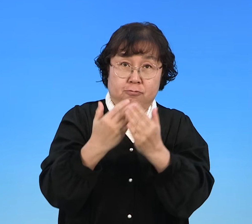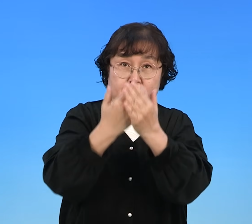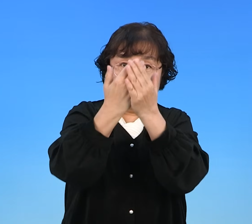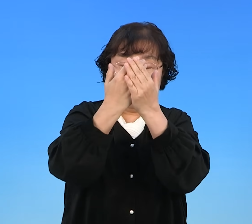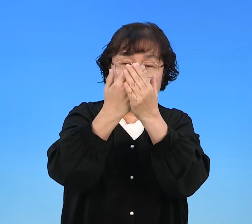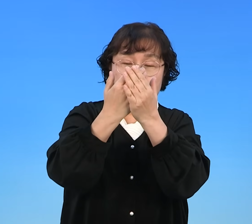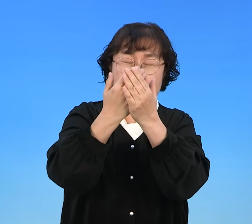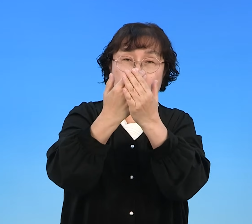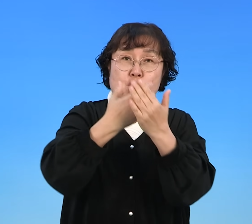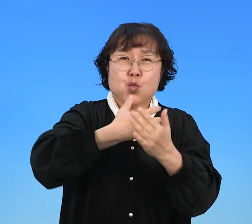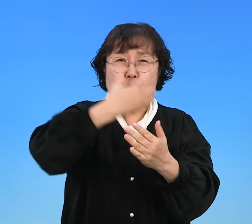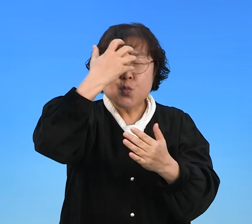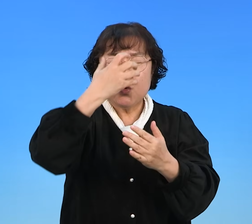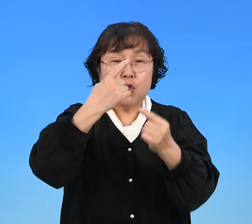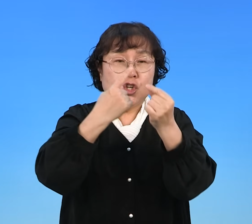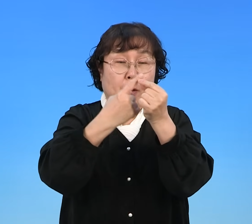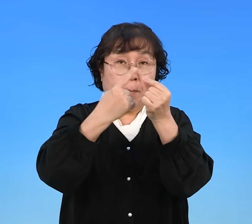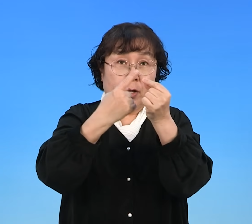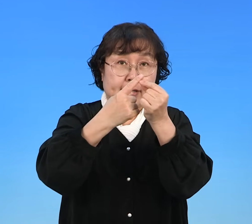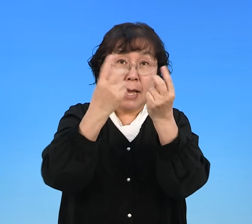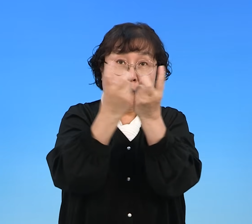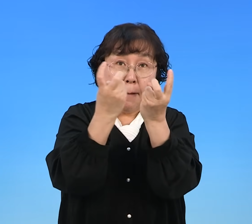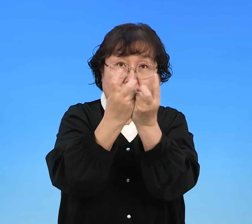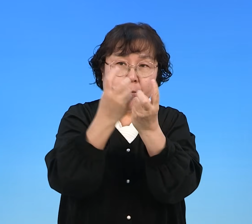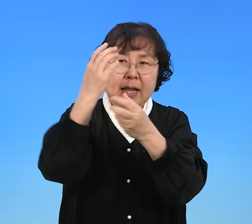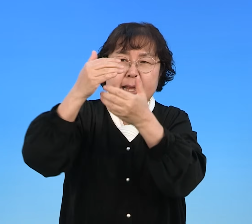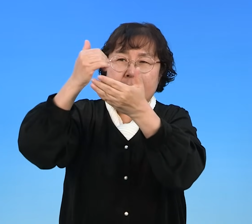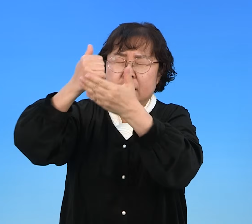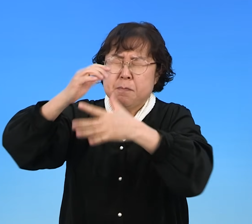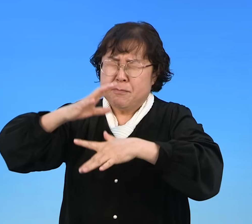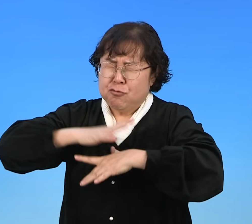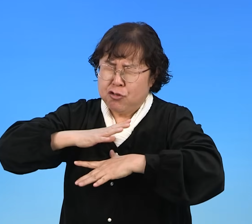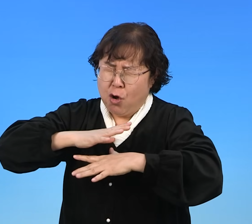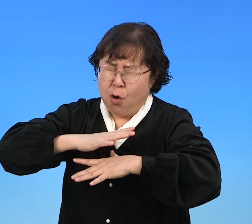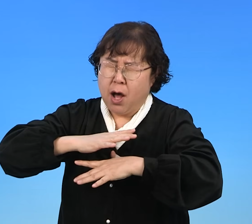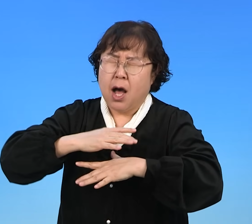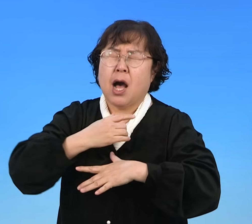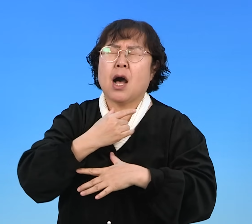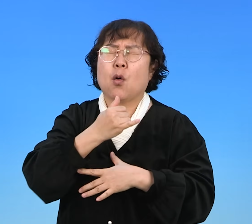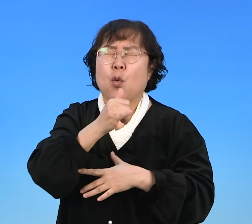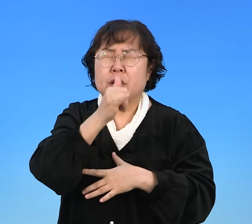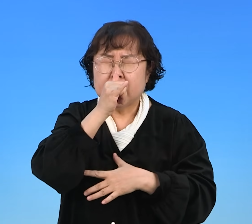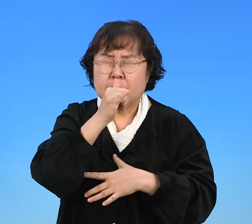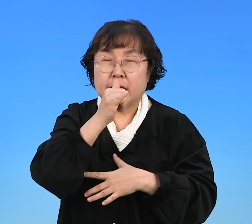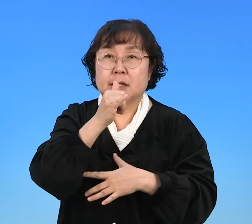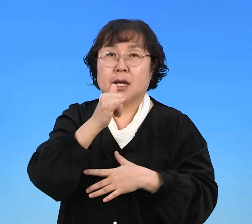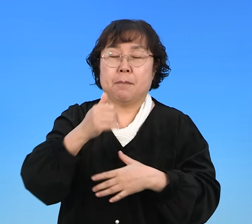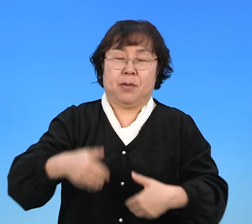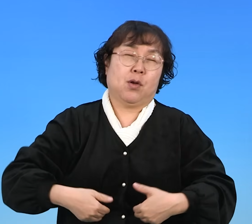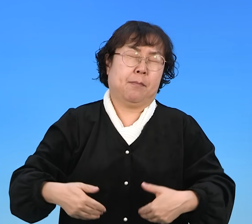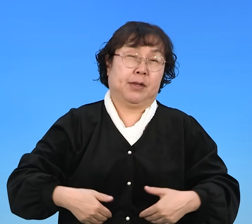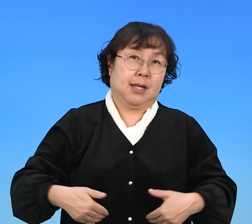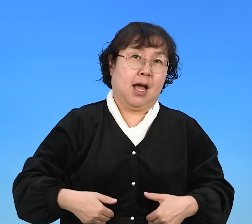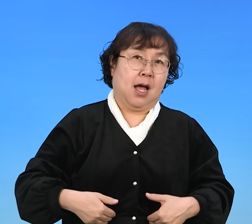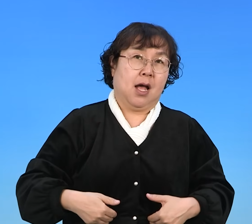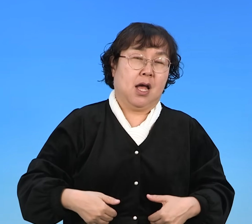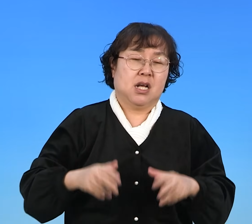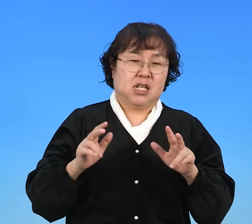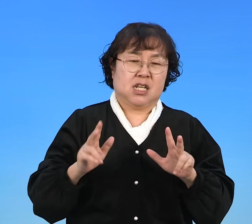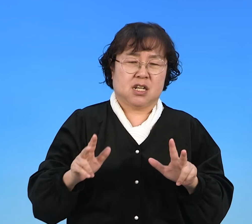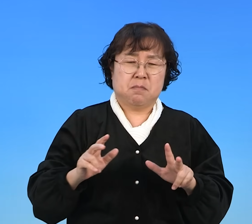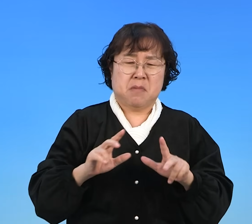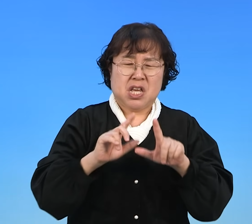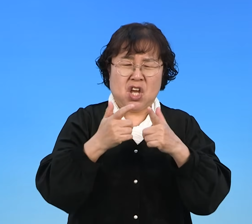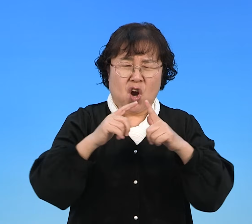단추는 하나님을 두려워하는 거예요. 지금 외도, 성적인 문제,